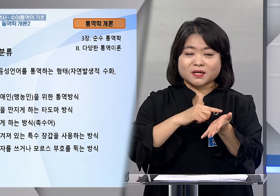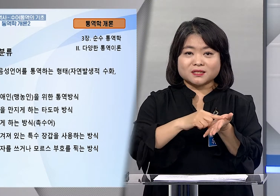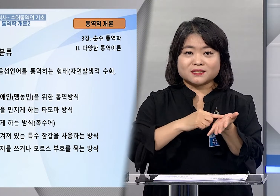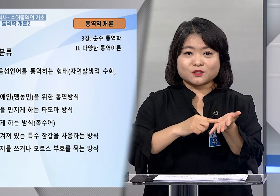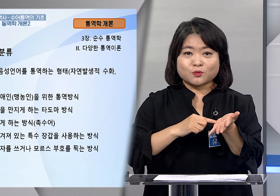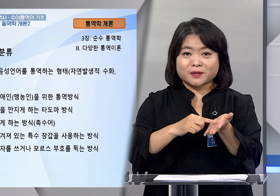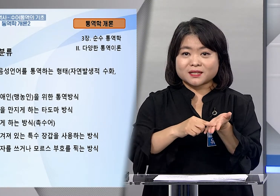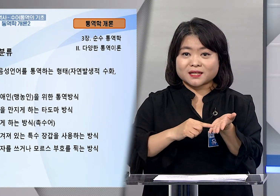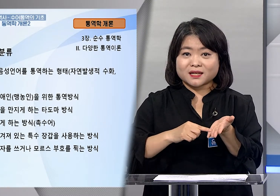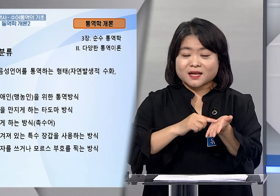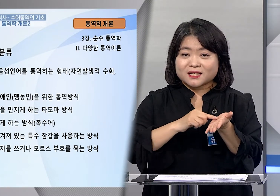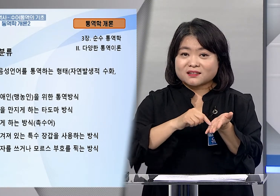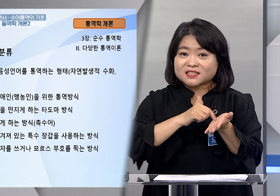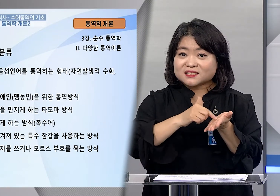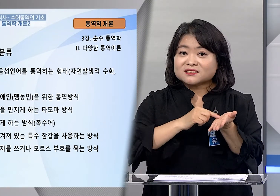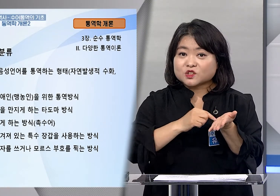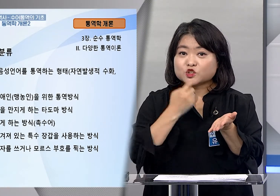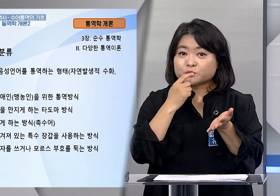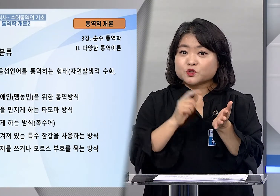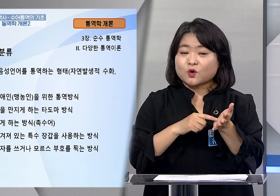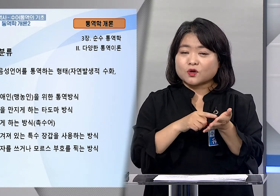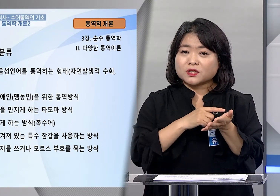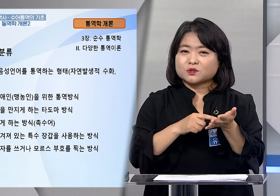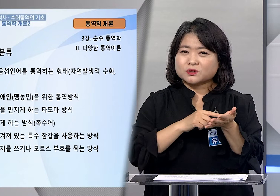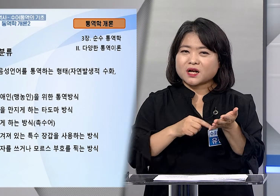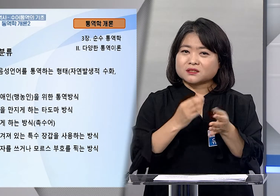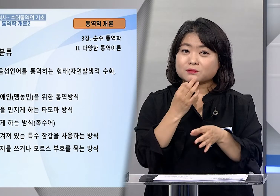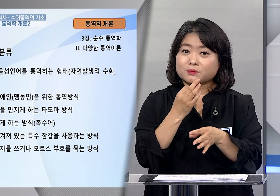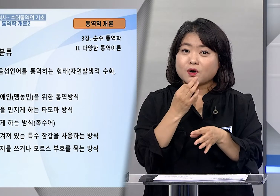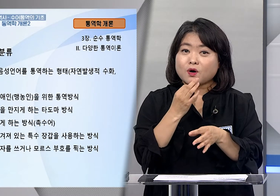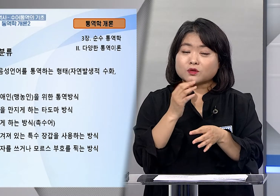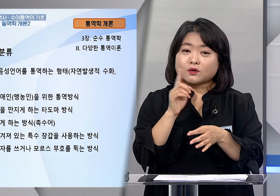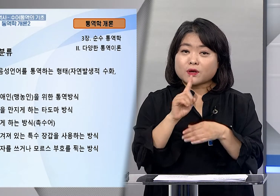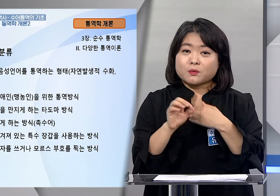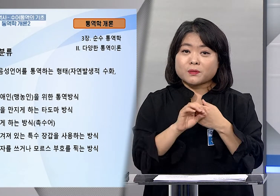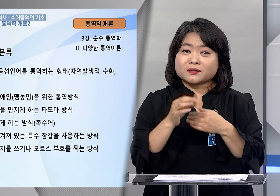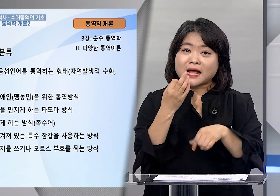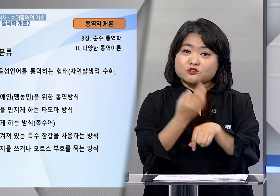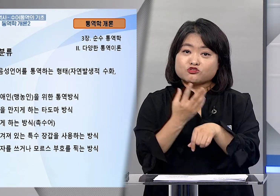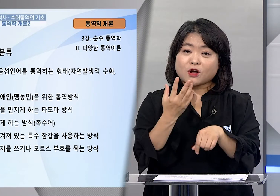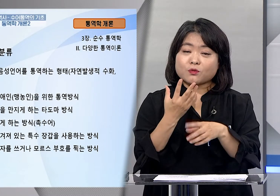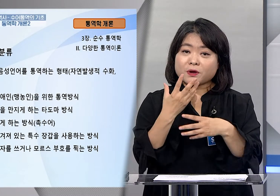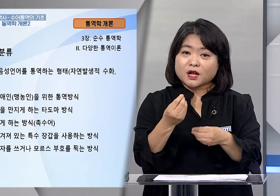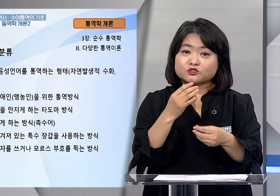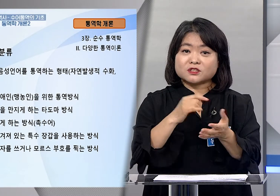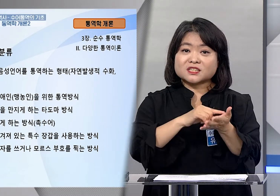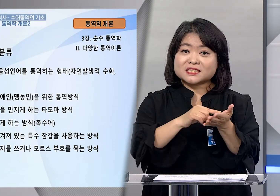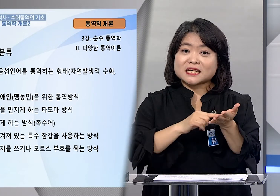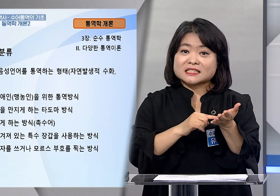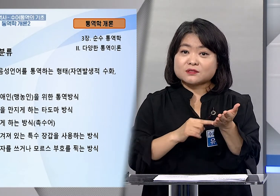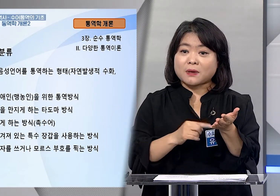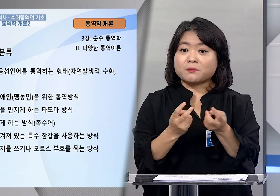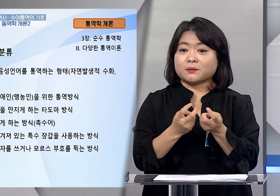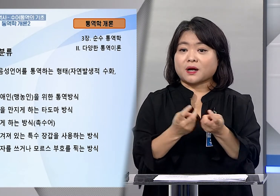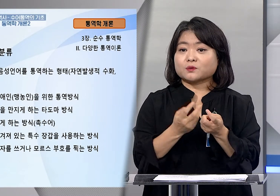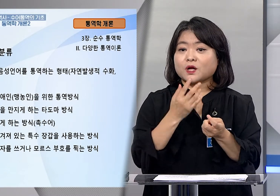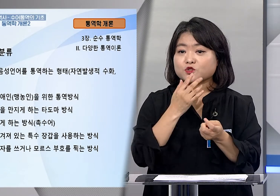글자를 손바닥에 이렇게 쓰는 건 쉽죠. 그래서 우리가 가장 어떻게 보면 단순하고 편할 수 있는 글자를 쓰는 방법이라고도 할 수